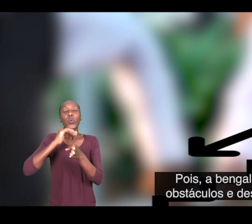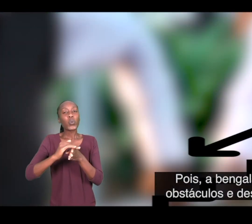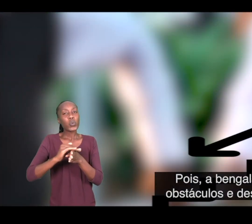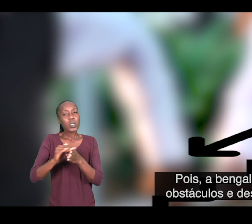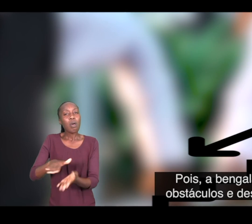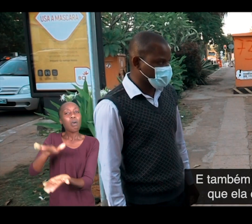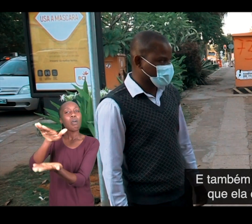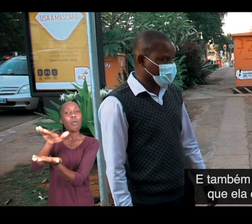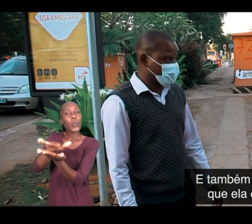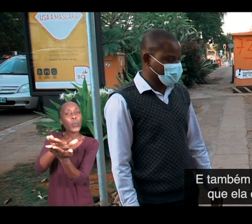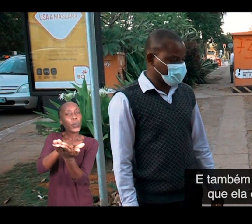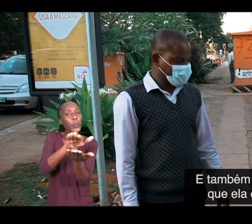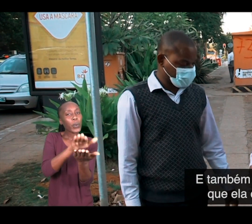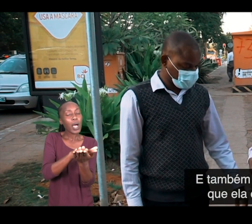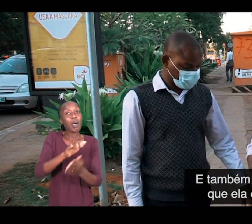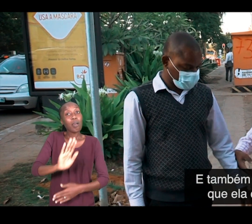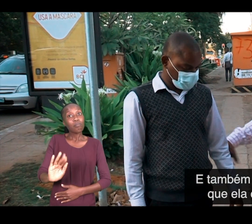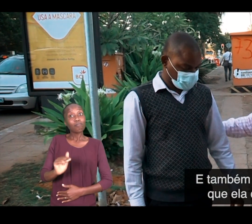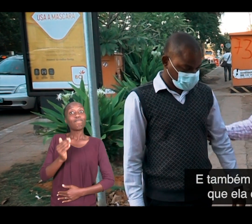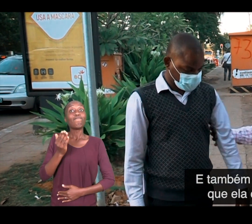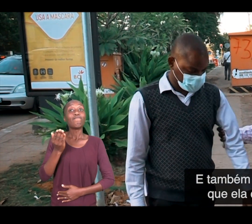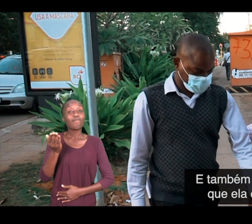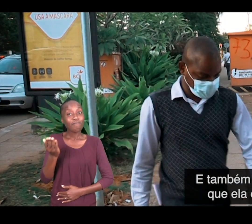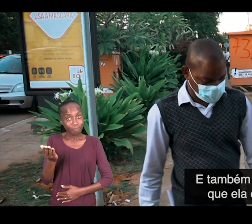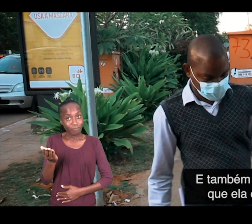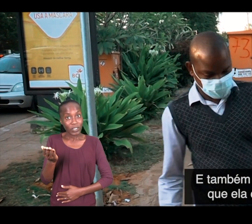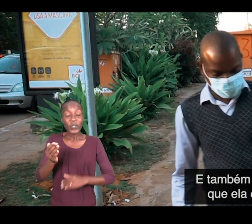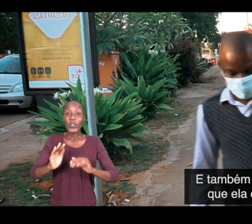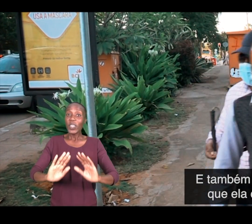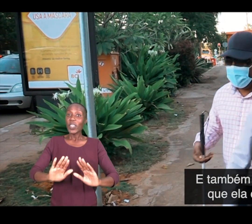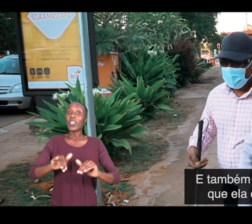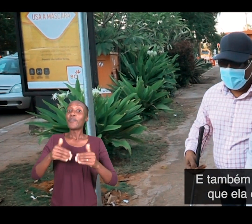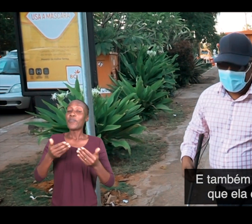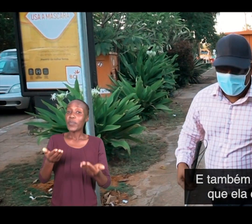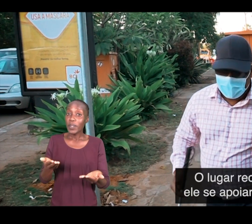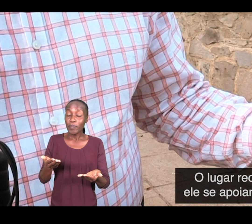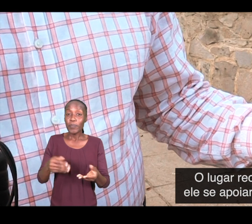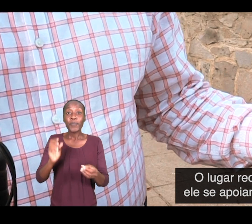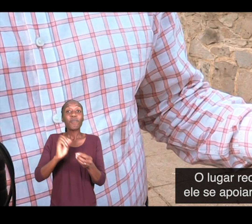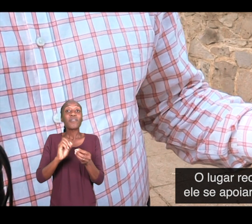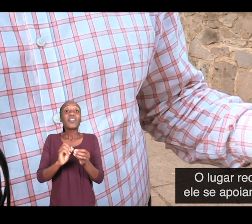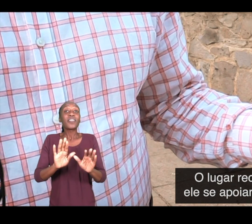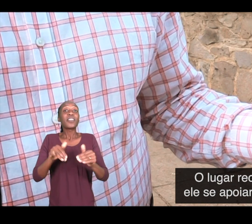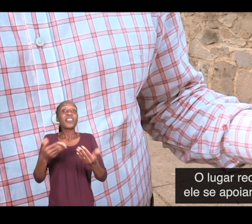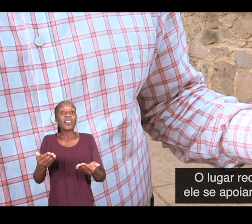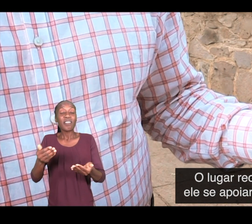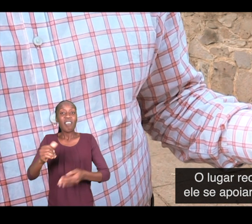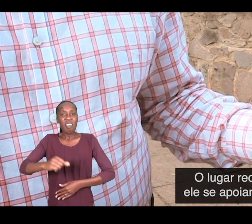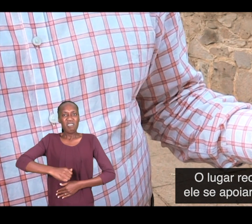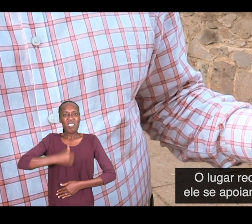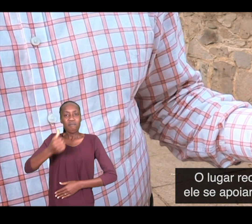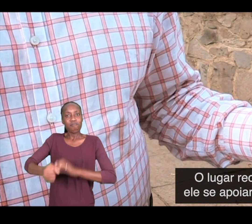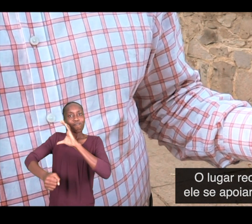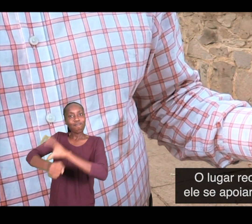de terreno. E também não a segure, deixe que ela o segure primeiro. O lugar recomendado para ela